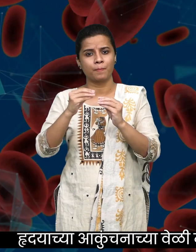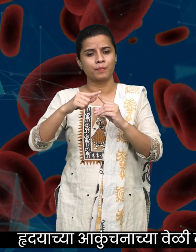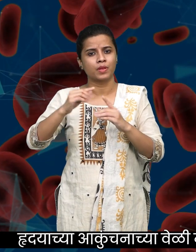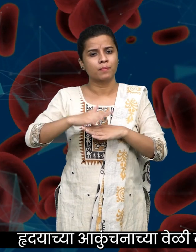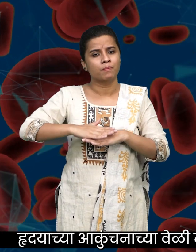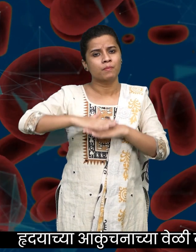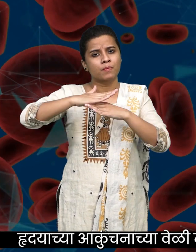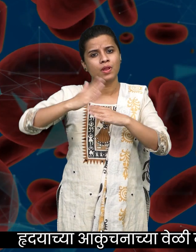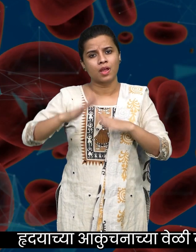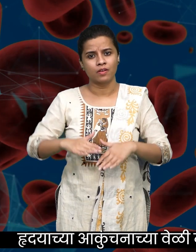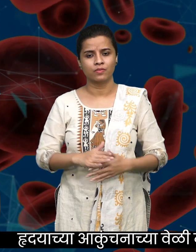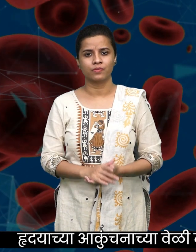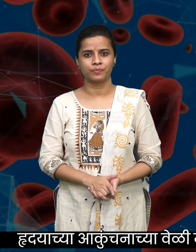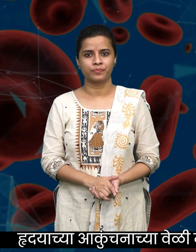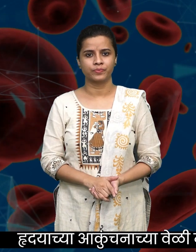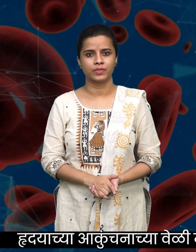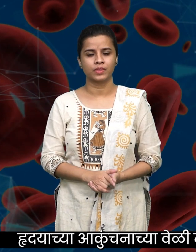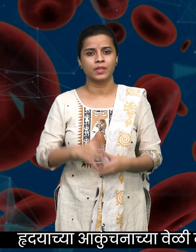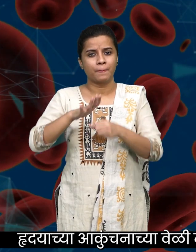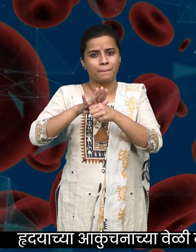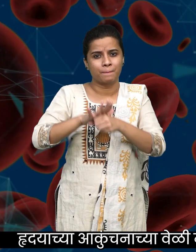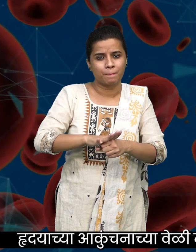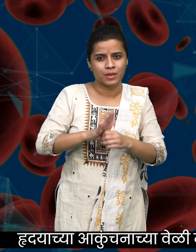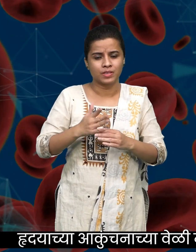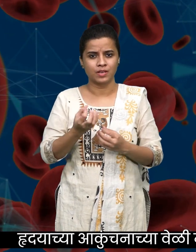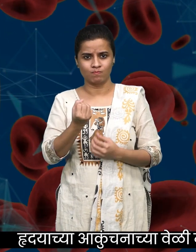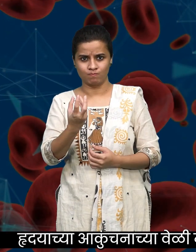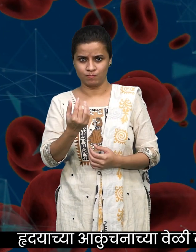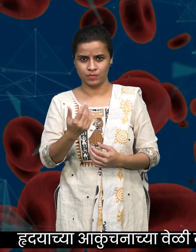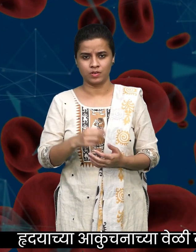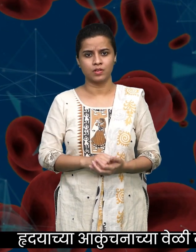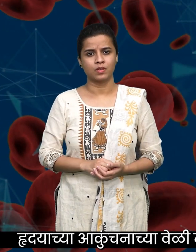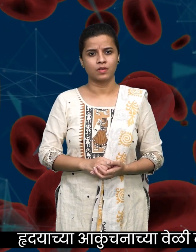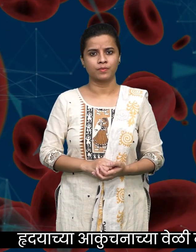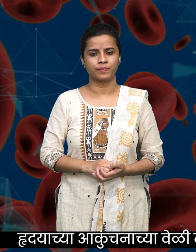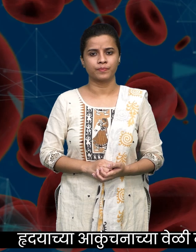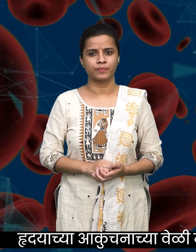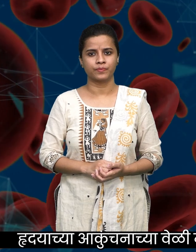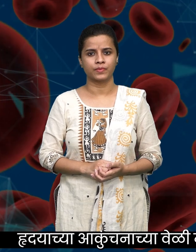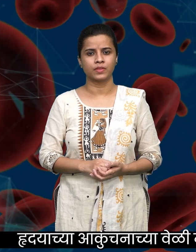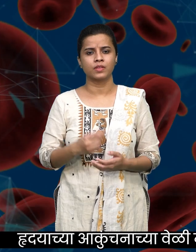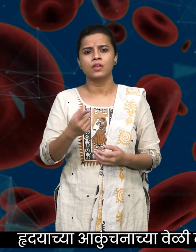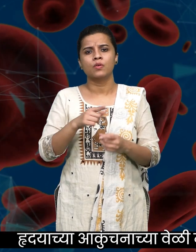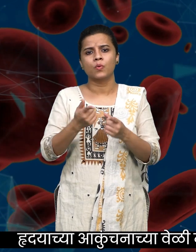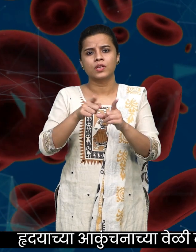हृदयाच्या आकुंचनाच्या वेळी नोंदवलेल्या दाबाला सिस्टोलिक दाब असे म्हणतात.